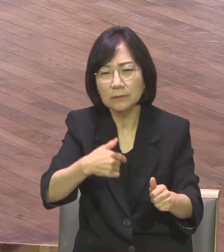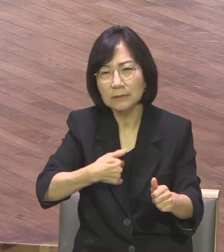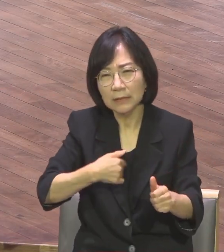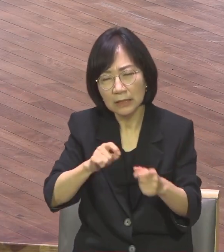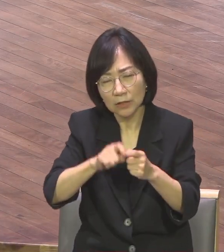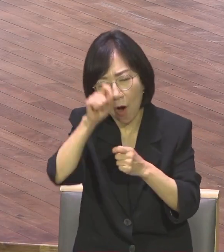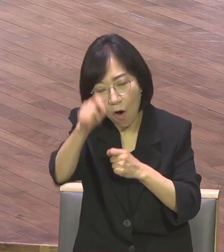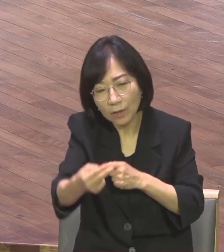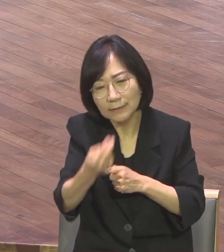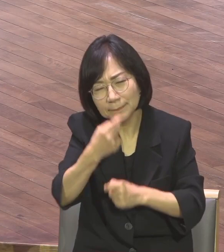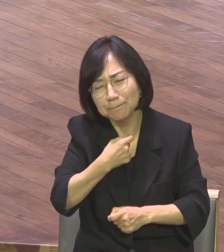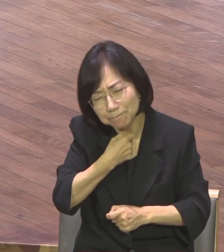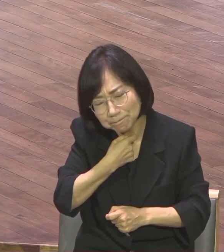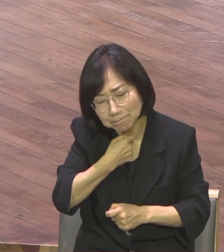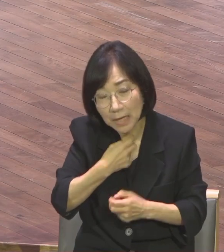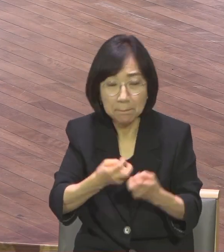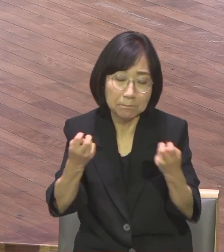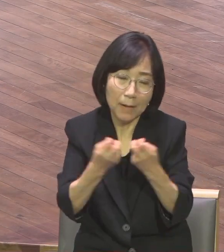얻으리까?